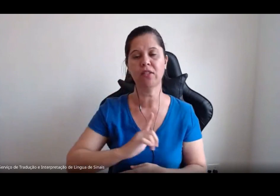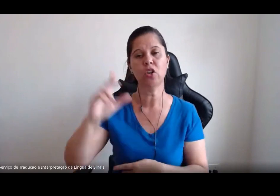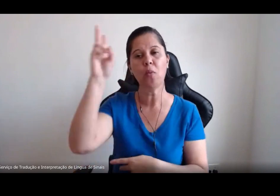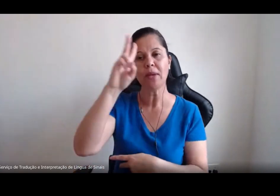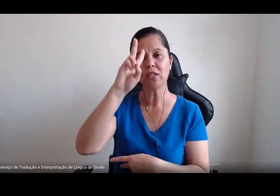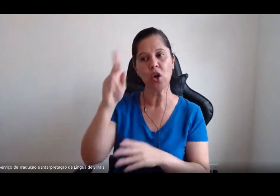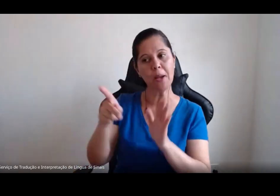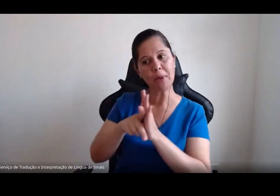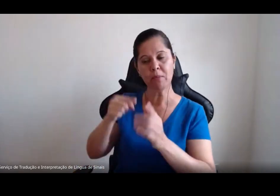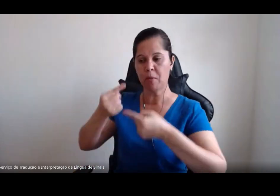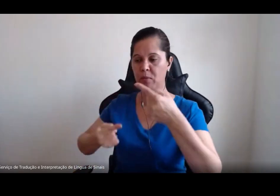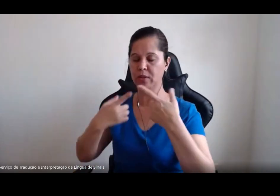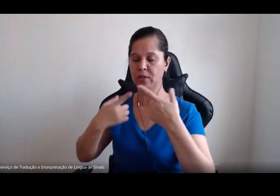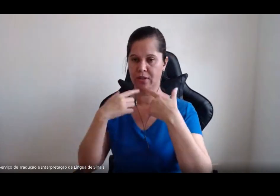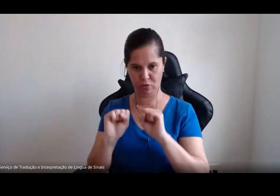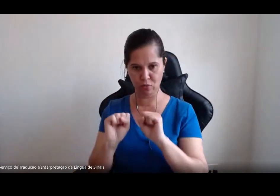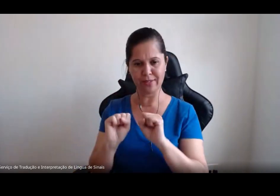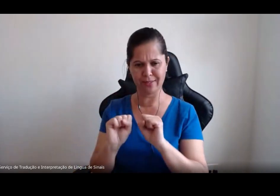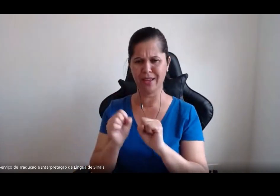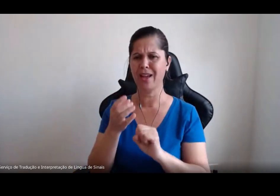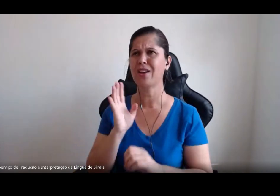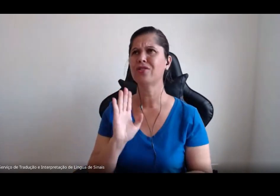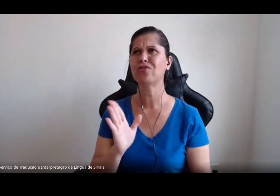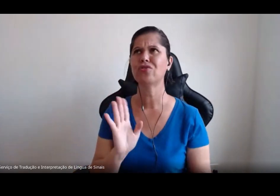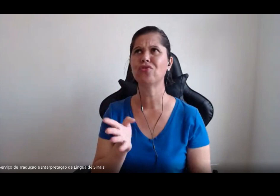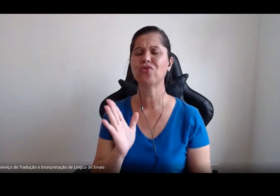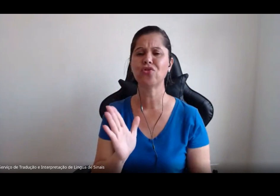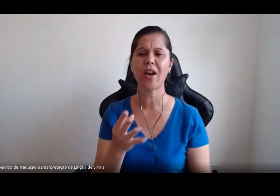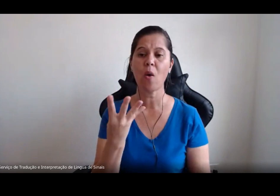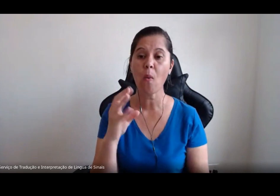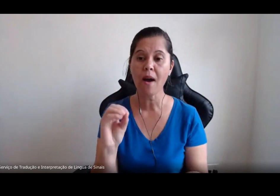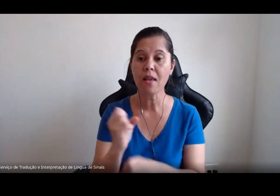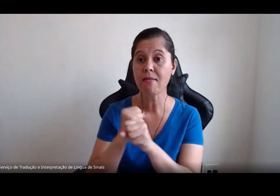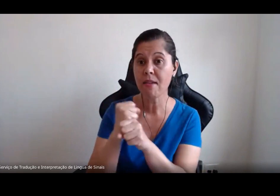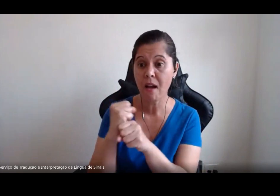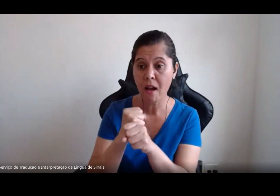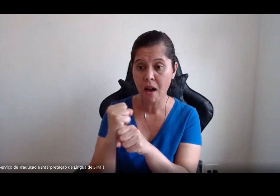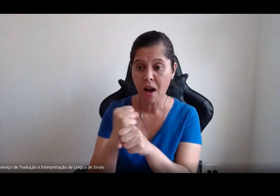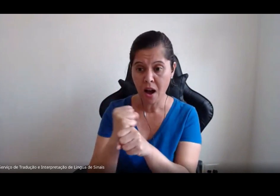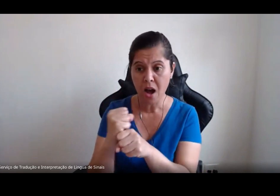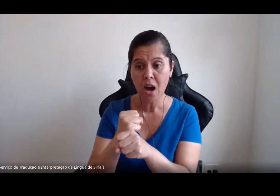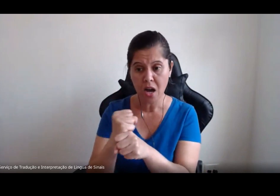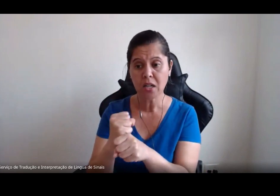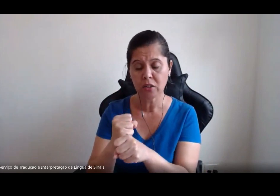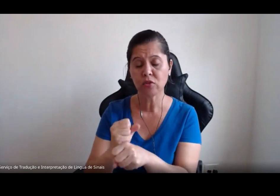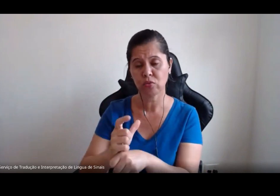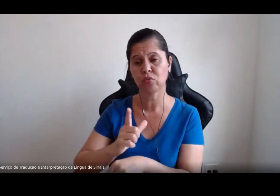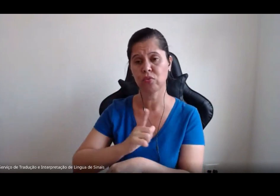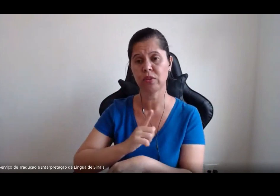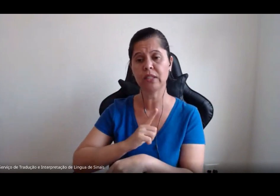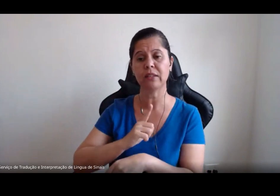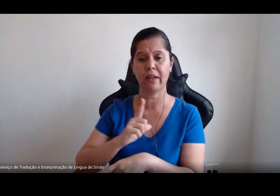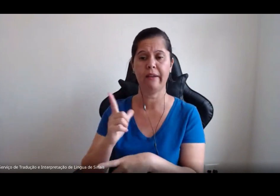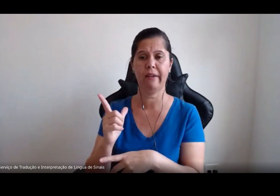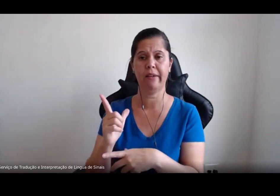ele já tinha até uma história das políticas linguísticas, porque já estava há 40 anos os textos fundadores. Então, é um texto que até